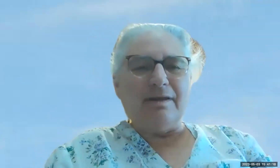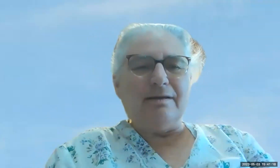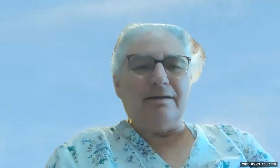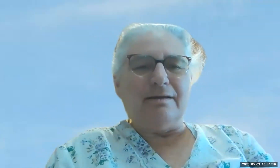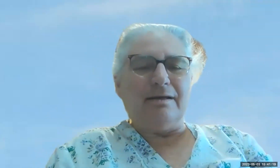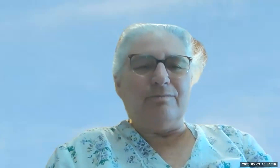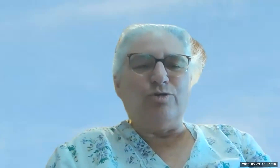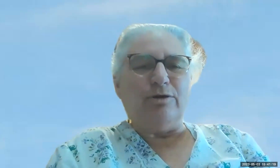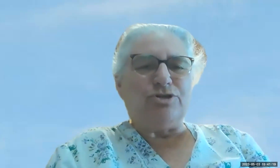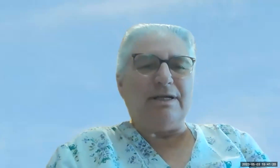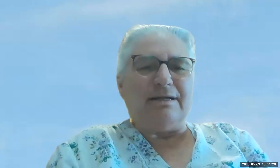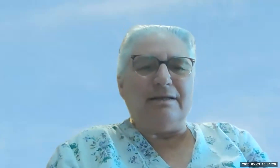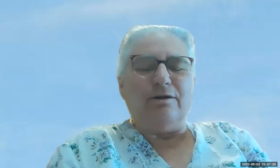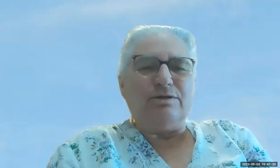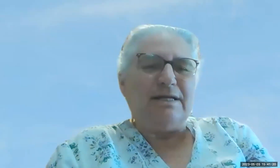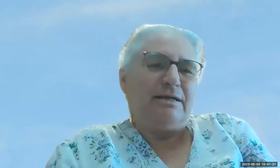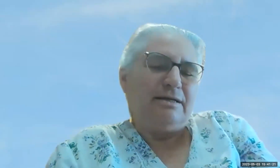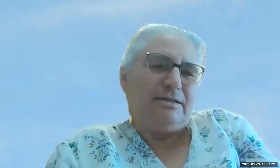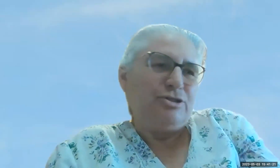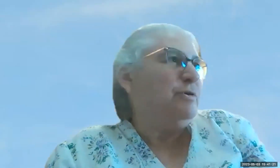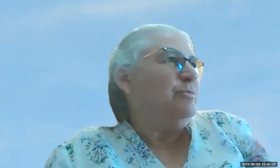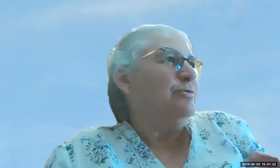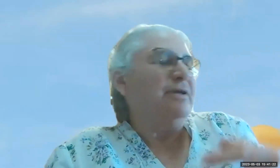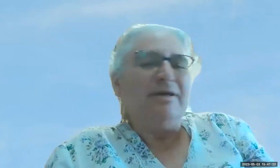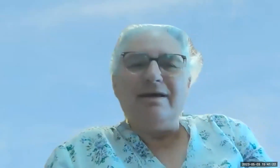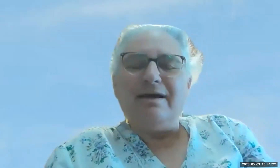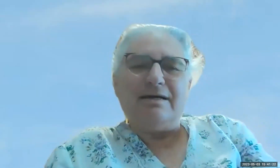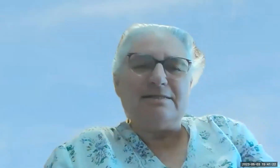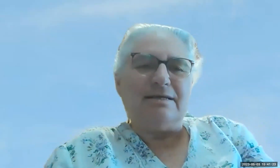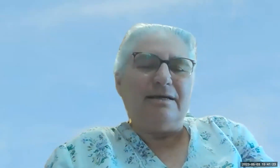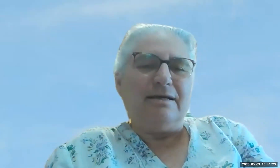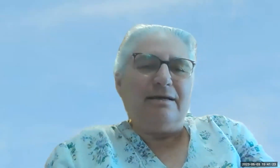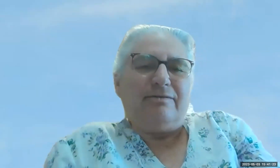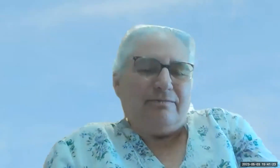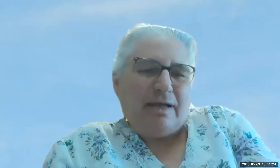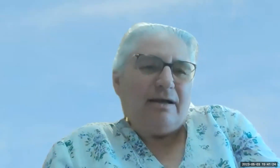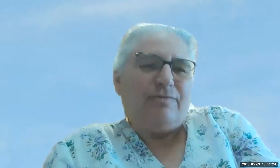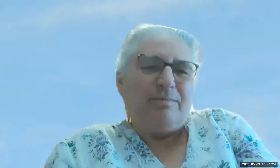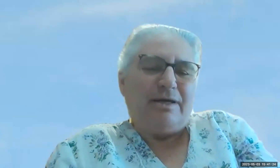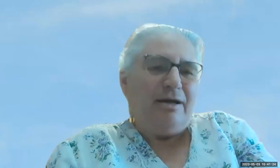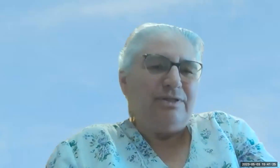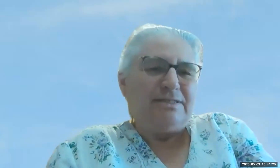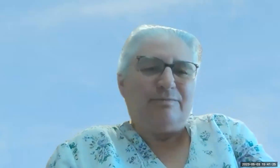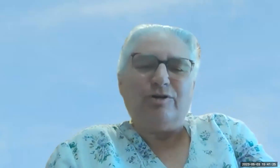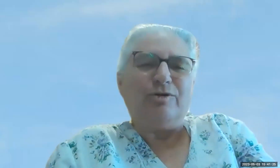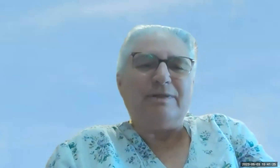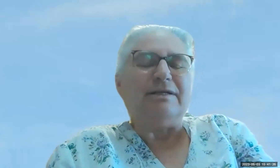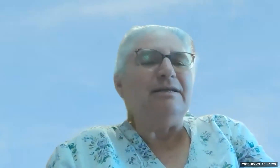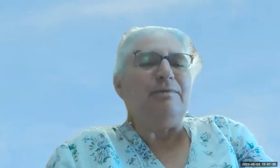על המוגבלות שלי אני לא רוצה להכחיד אנשים כמוני אז אגב גם בקהילה האוטיסטית מאוד מאוד מתנגדים